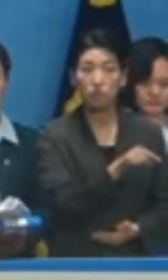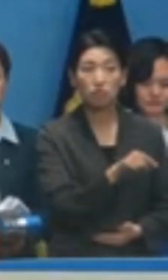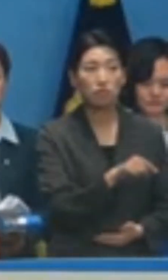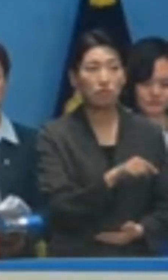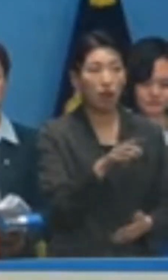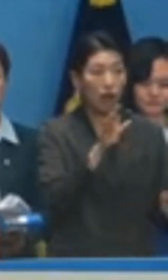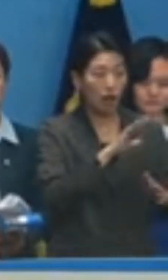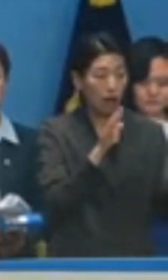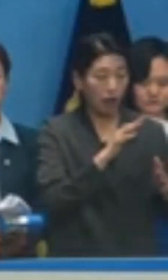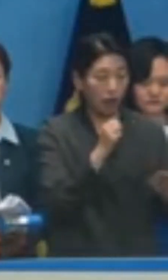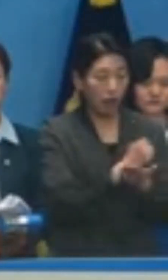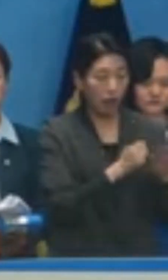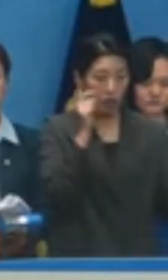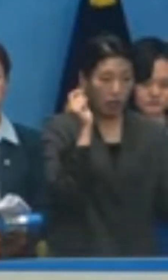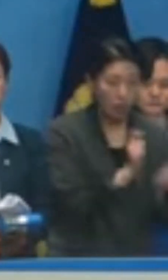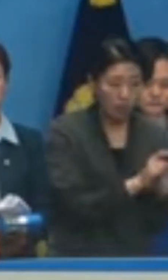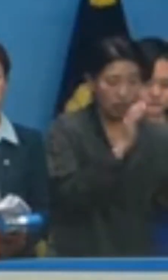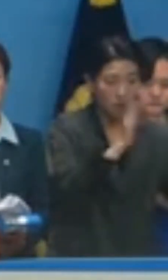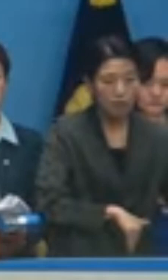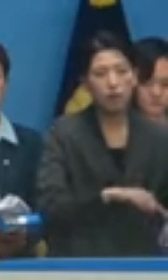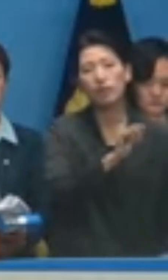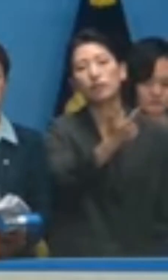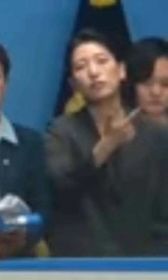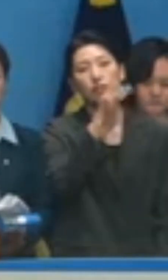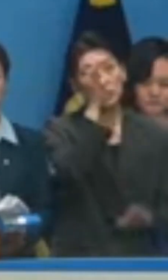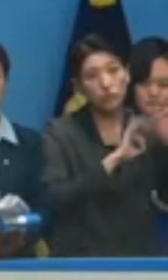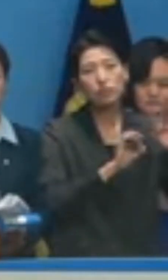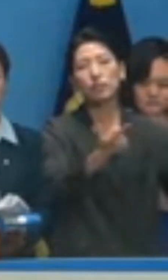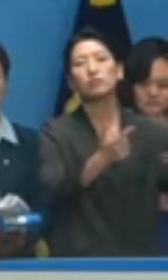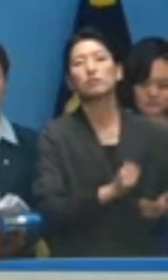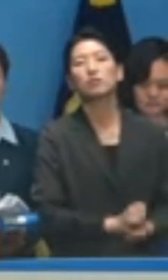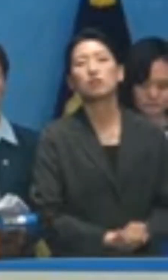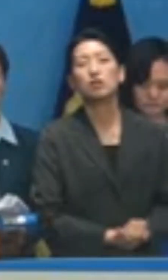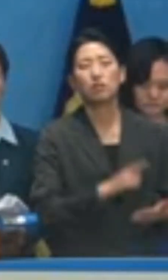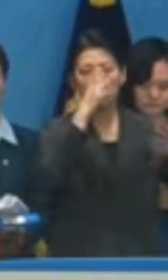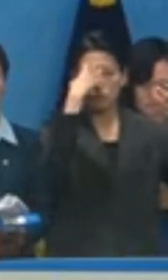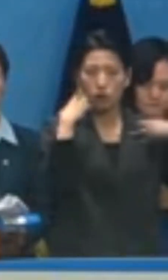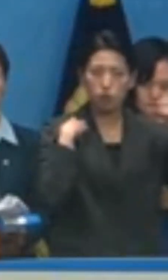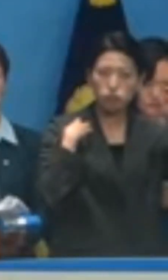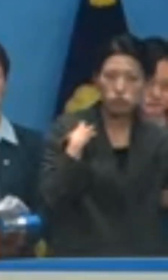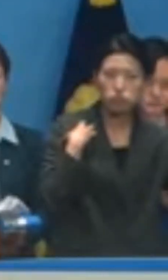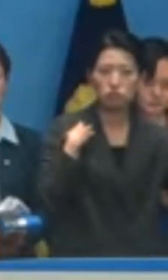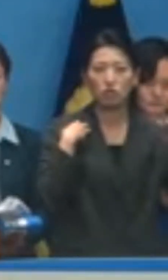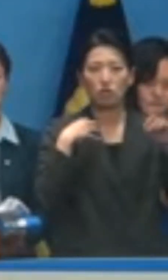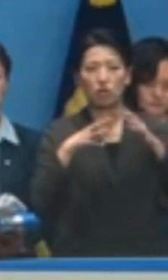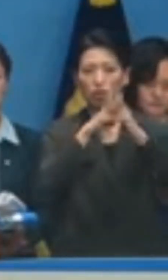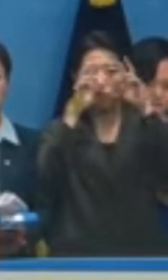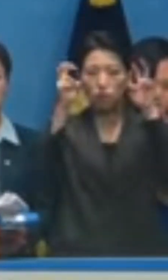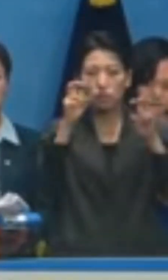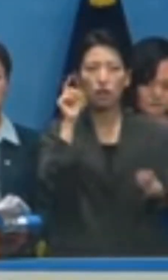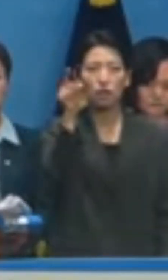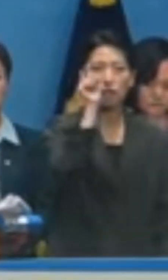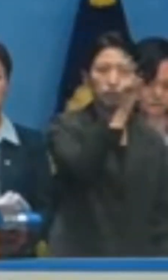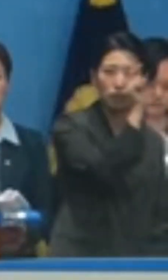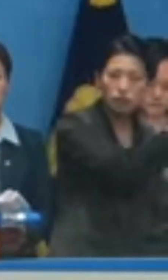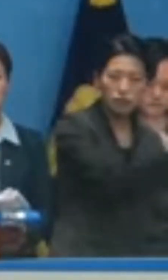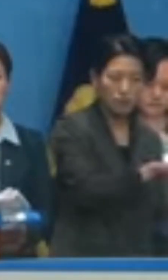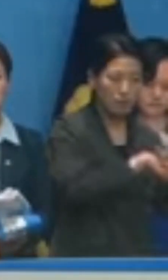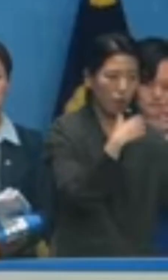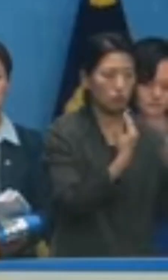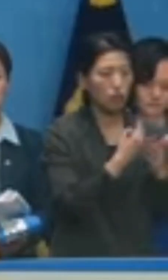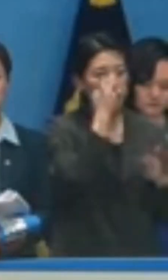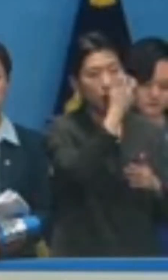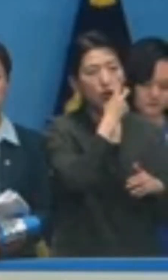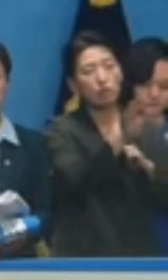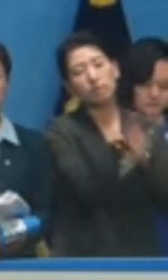아니라 넥스트레인, 포스코 EH와 국토교통부, 국가철도공단의 부실 관리 감독이 불러온 명백한